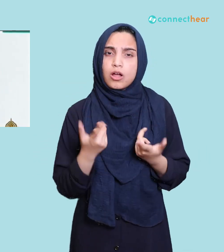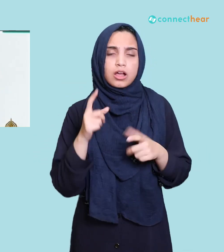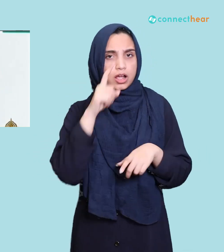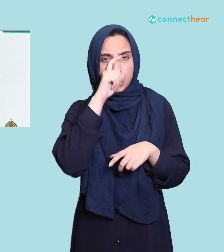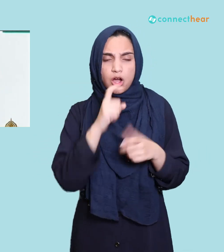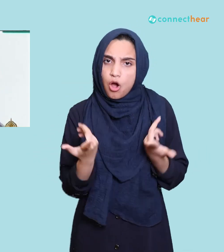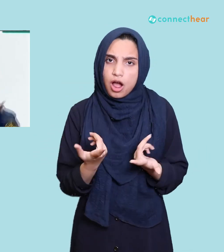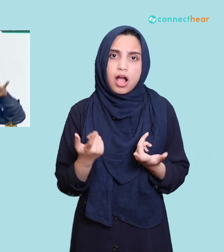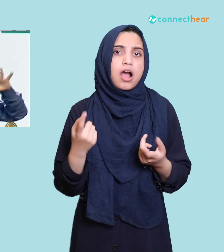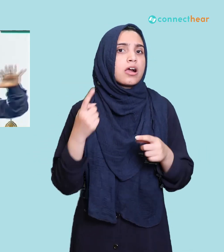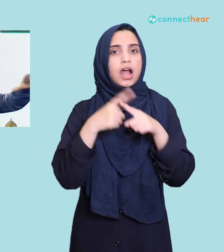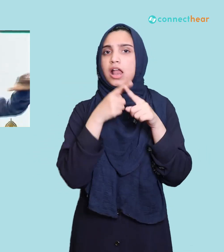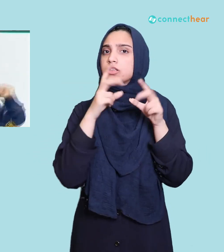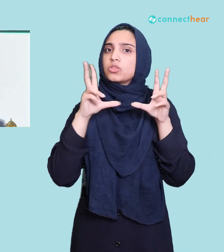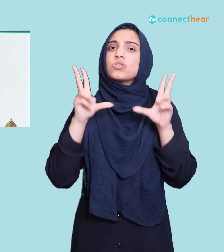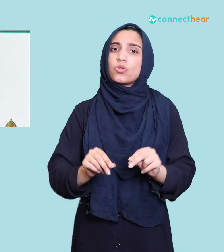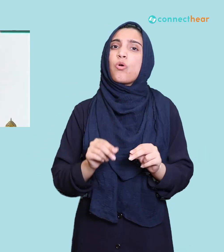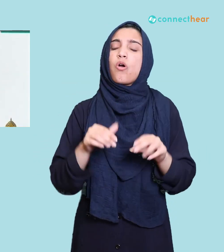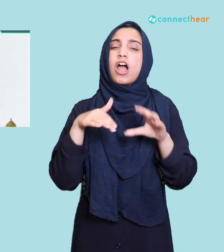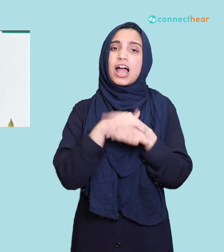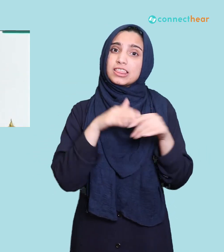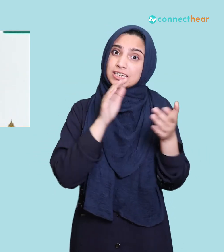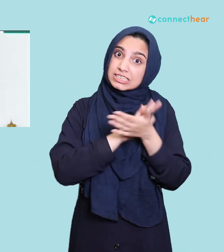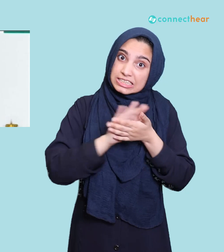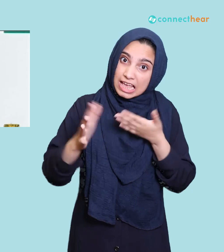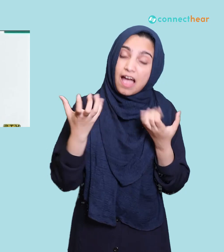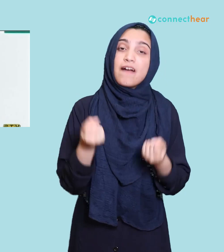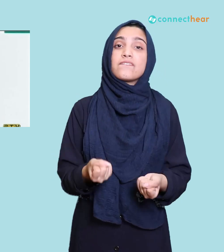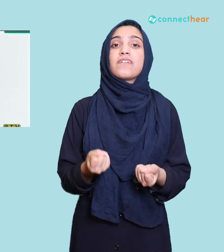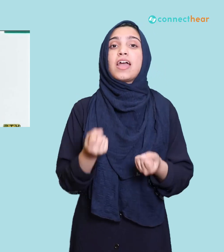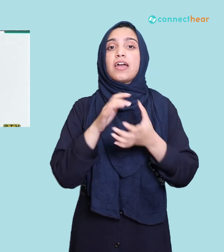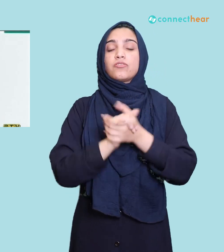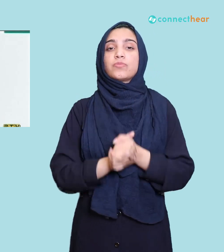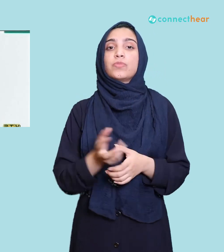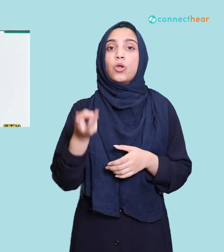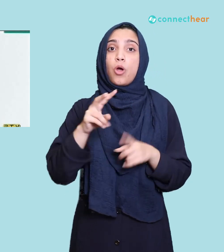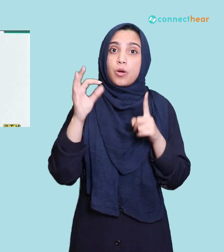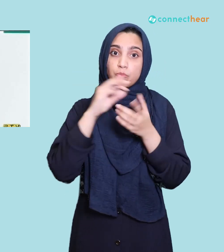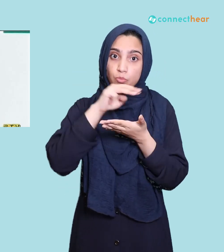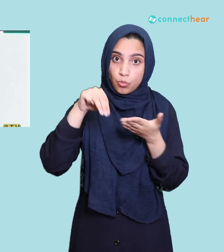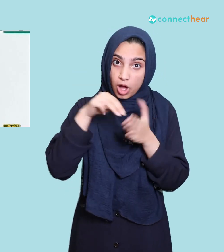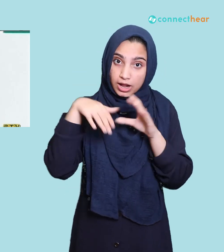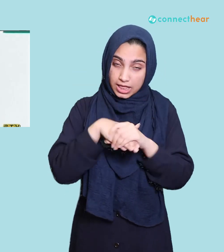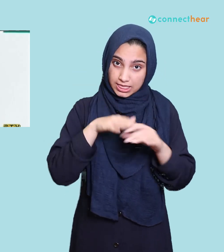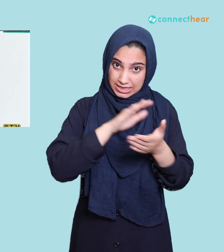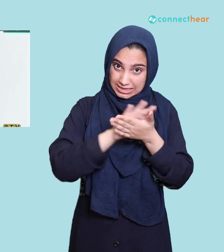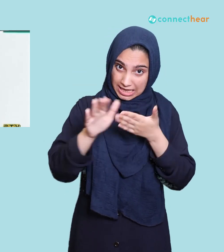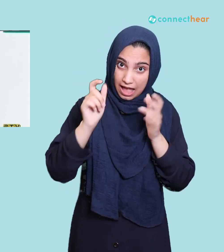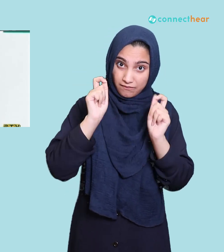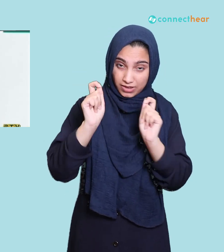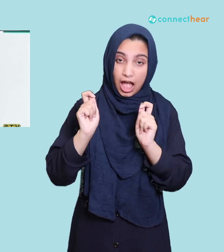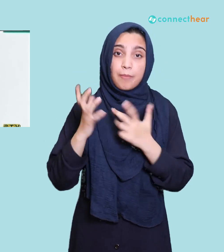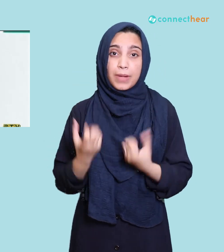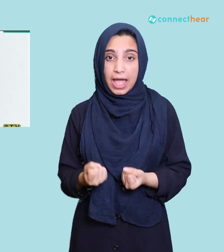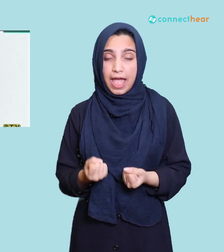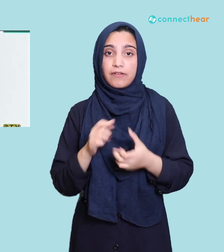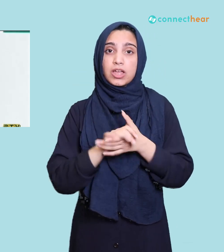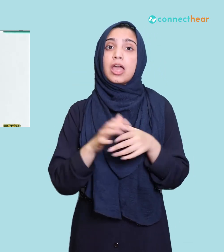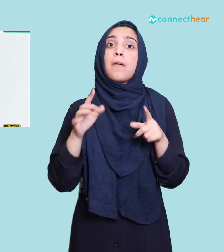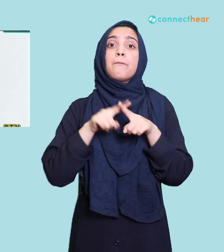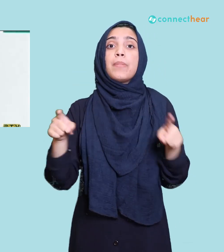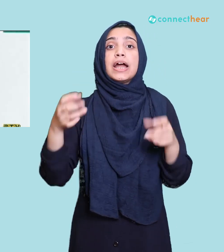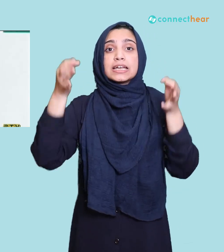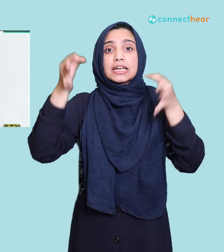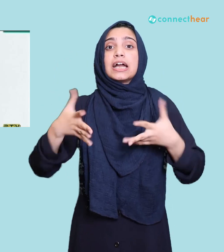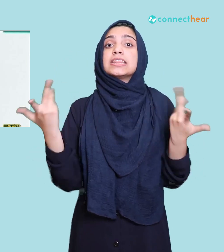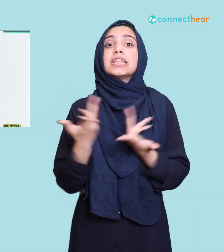ہے. اس کا مطلب ہمارے ریزروز بڑھتے گئے ہیں. تو ملک اس وقت ٹھیک جگہ پہ کھڑا ہے. لیکن خطرہ یہ ہے کہ جیسے جیسے